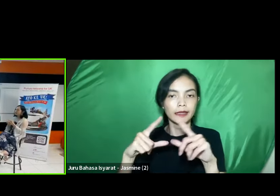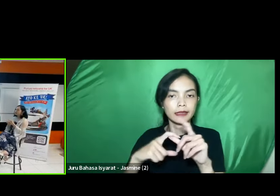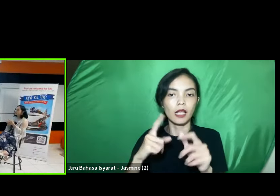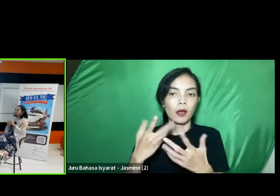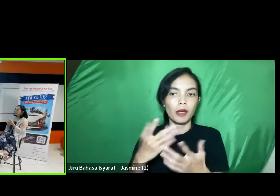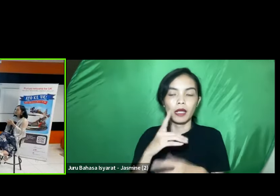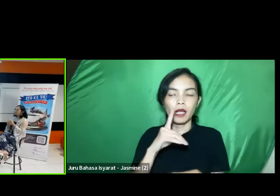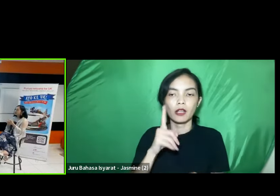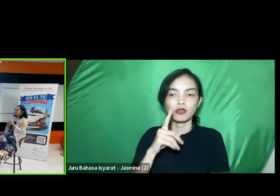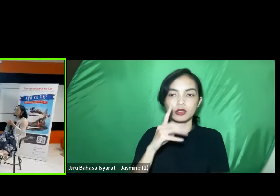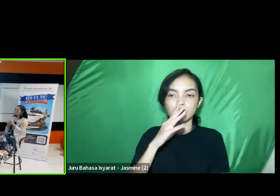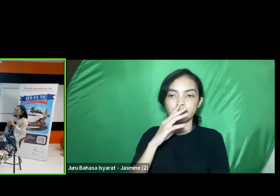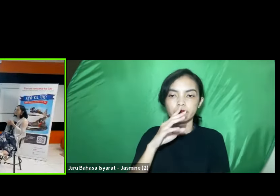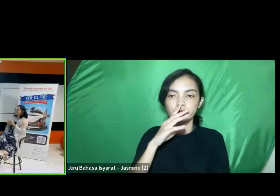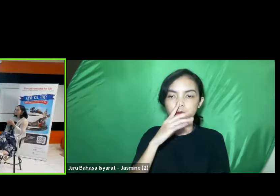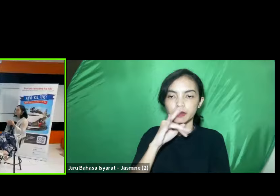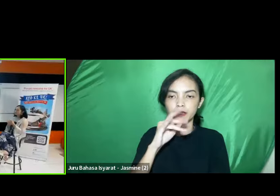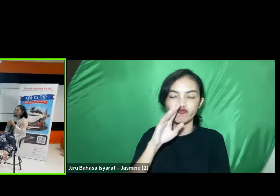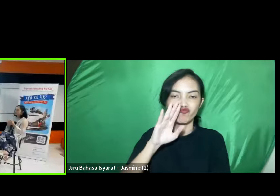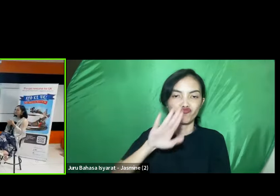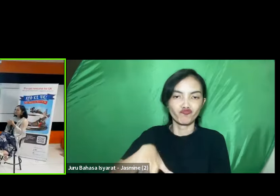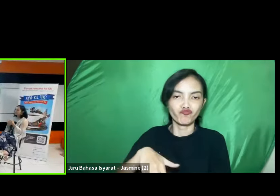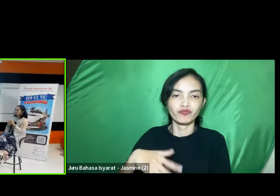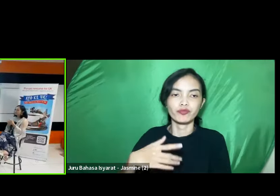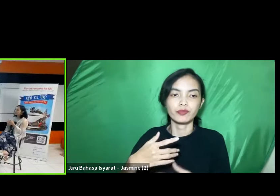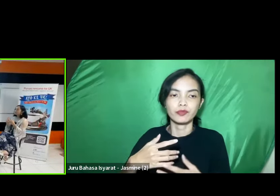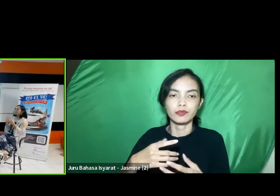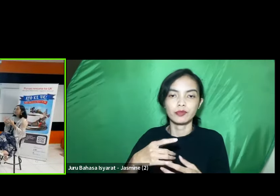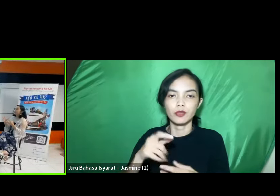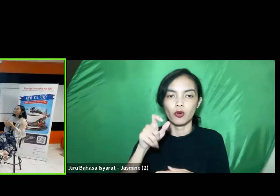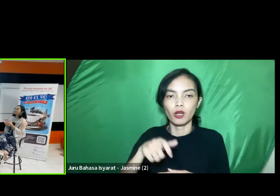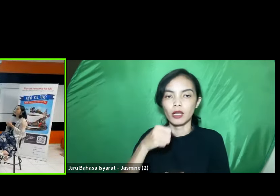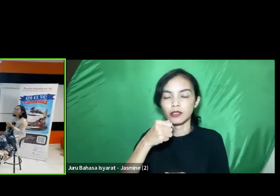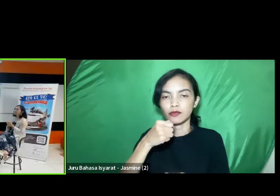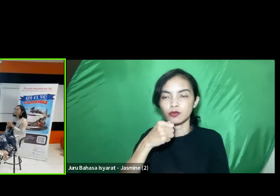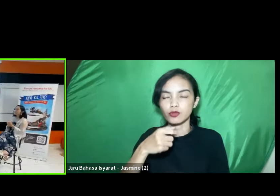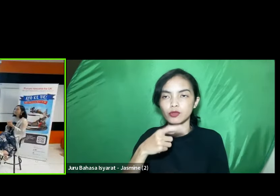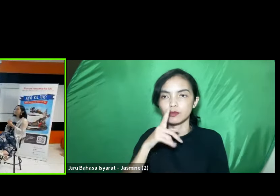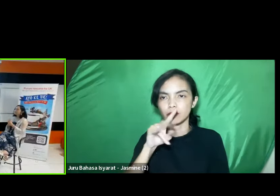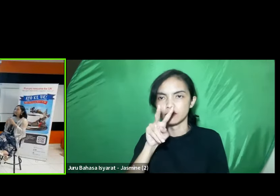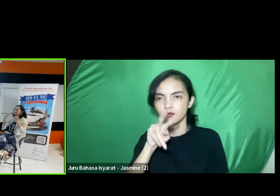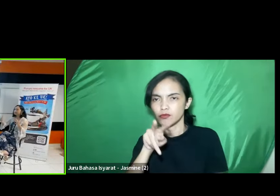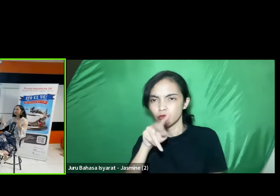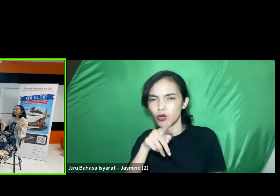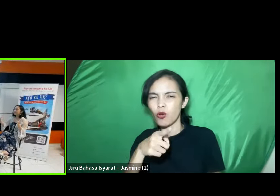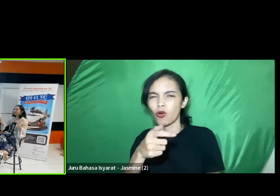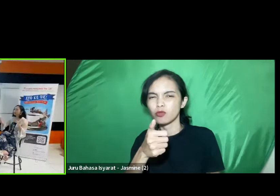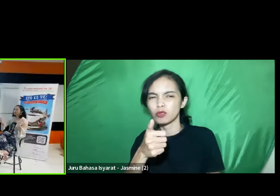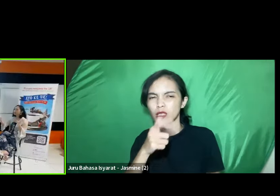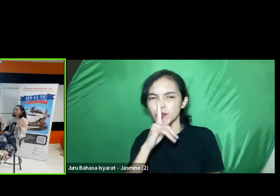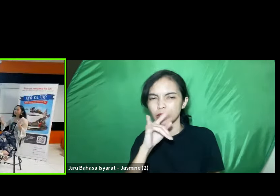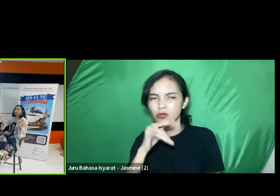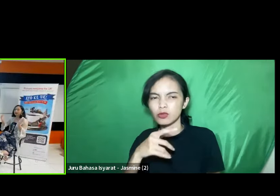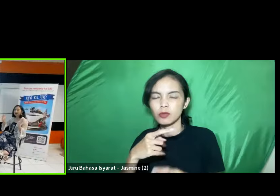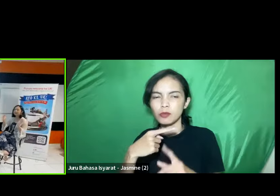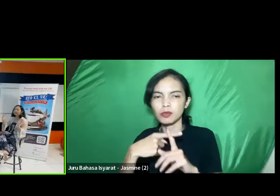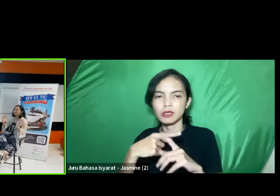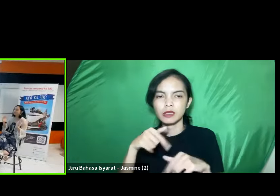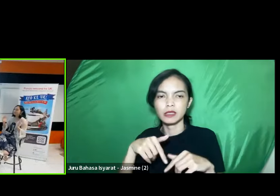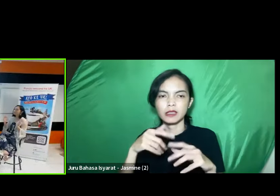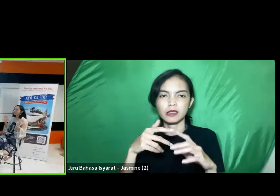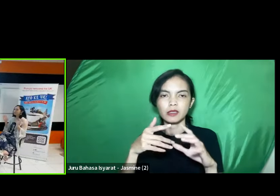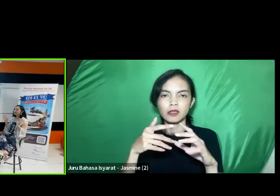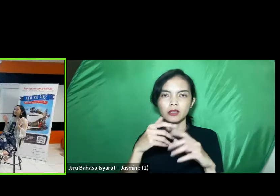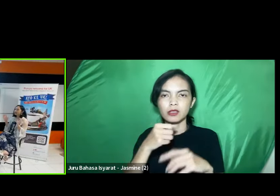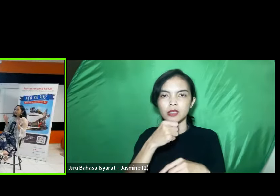kayak emang dari interviewer kayak kok dia begini gitu apalagi ini teknisnya teman-teman akan interview online